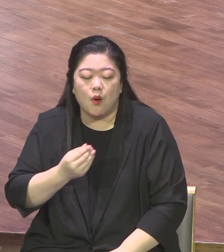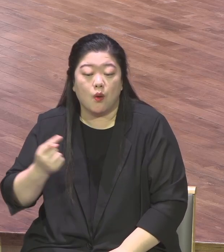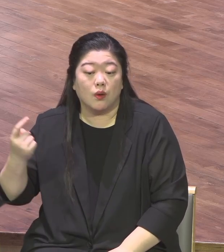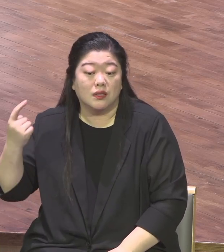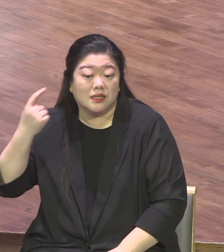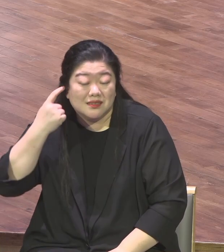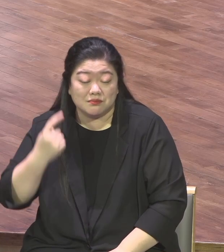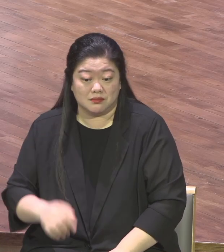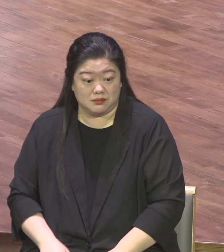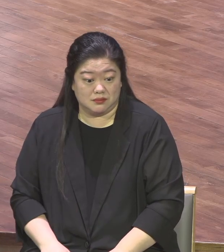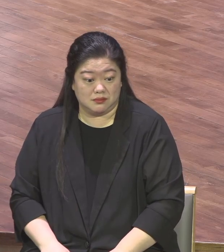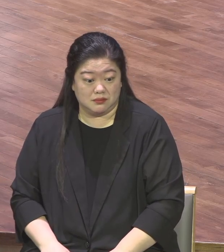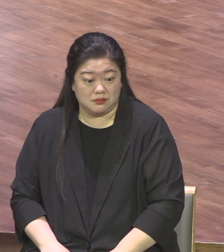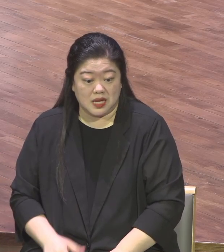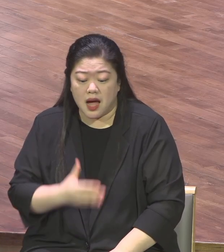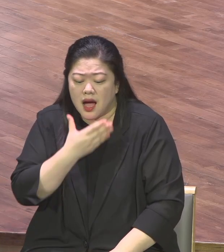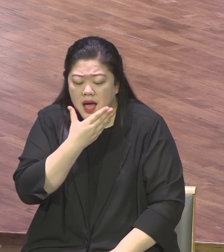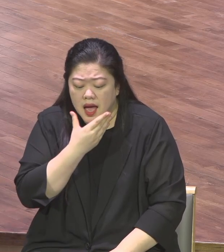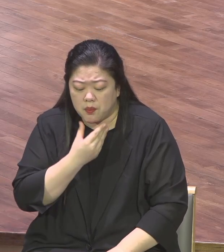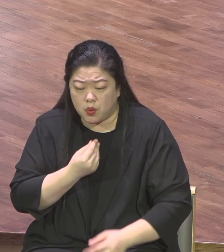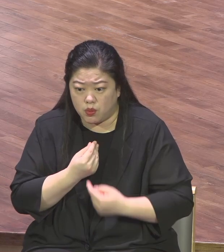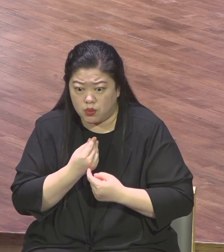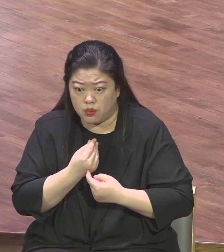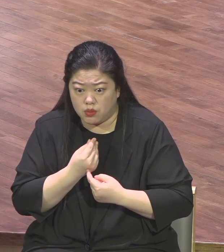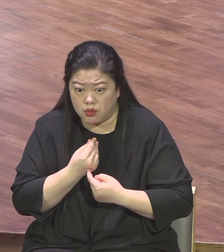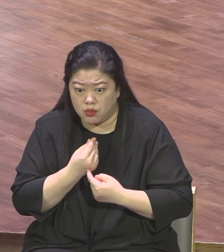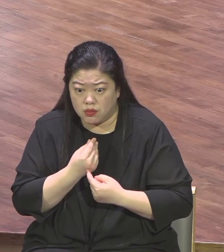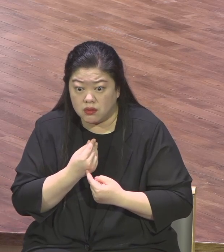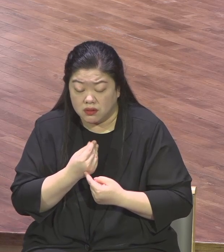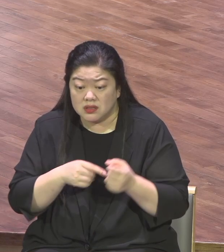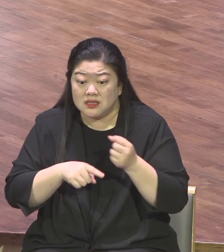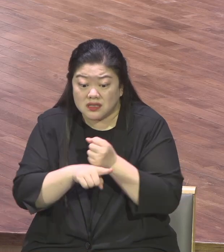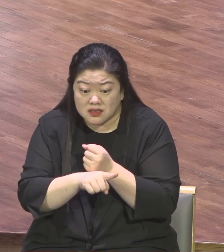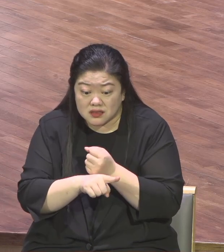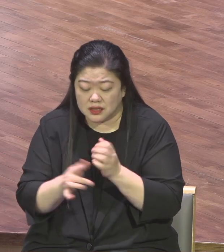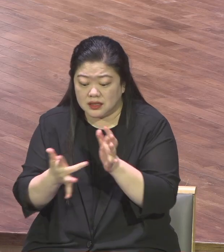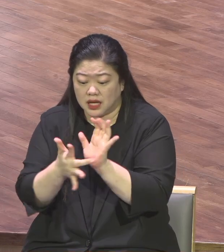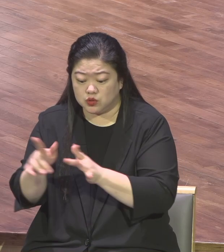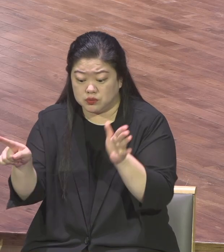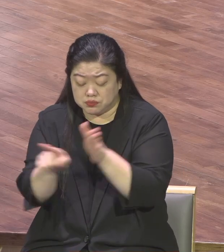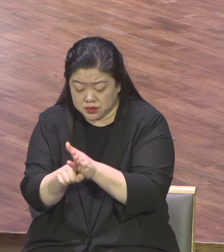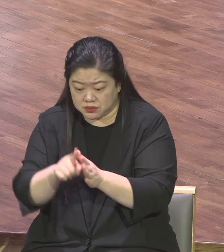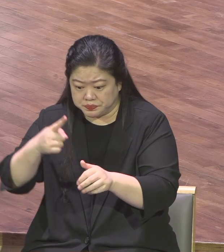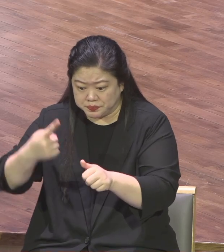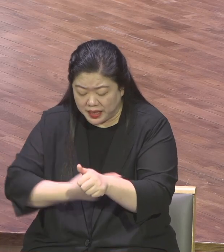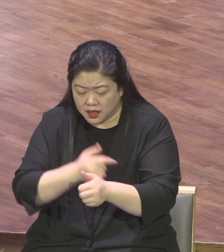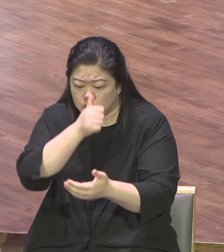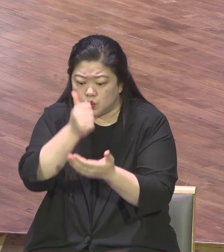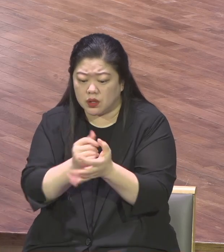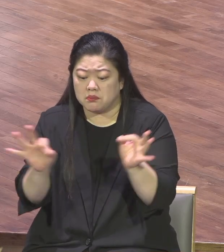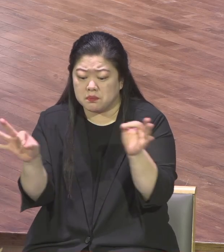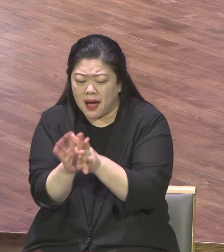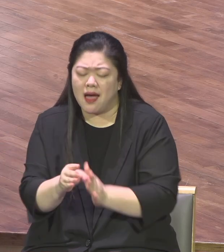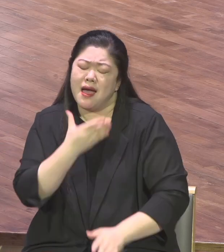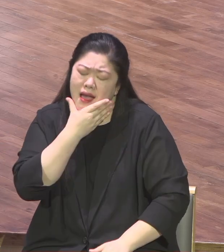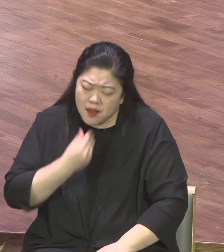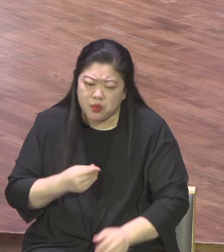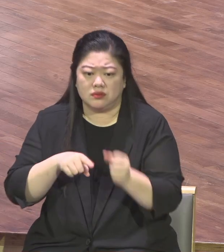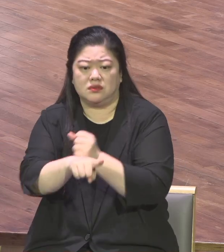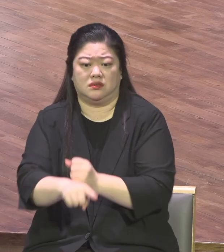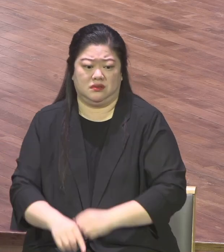심판받을 필요 없어요. 영계 모든 성도들 예수 그리스도의 속량으로 주어진 놀라운 죄사함의